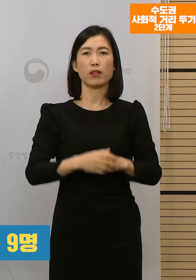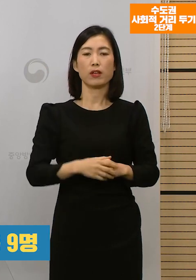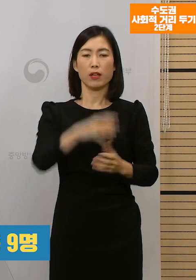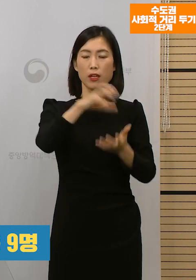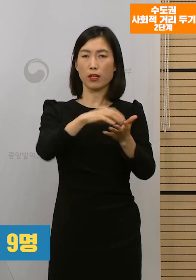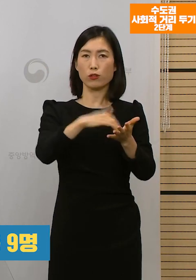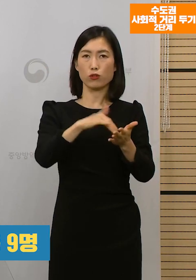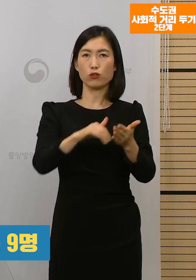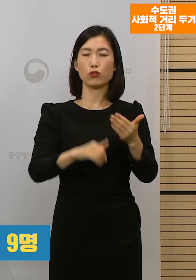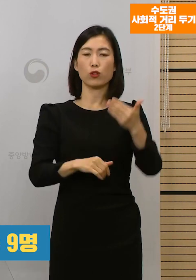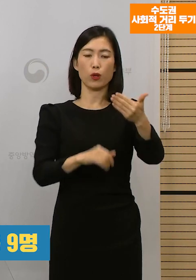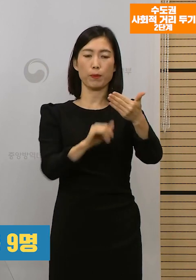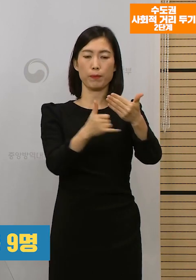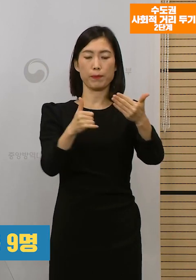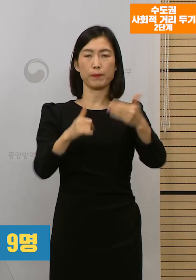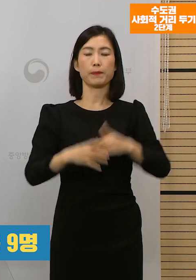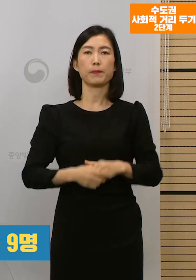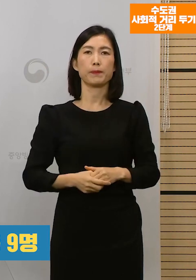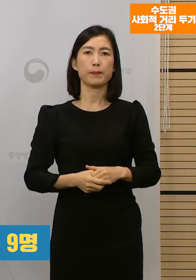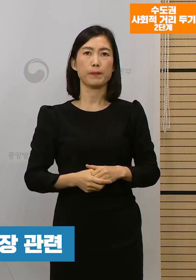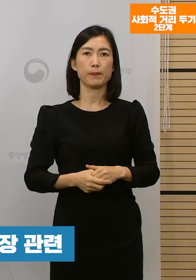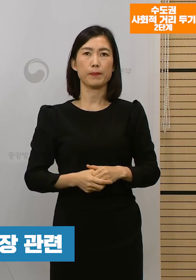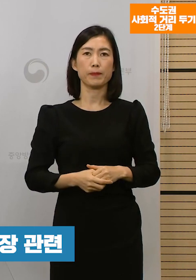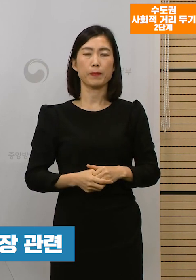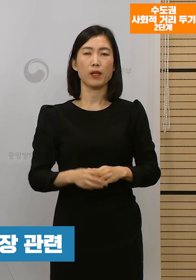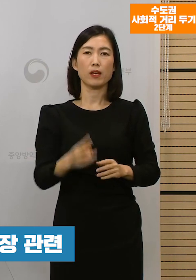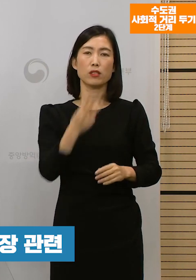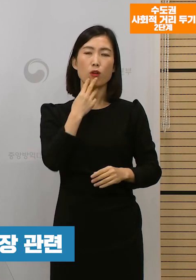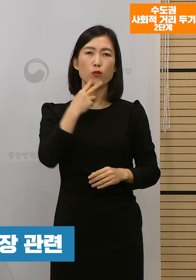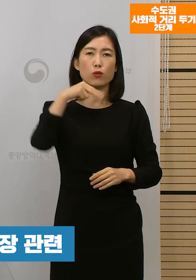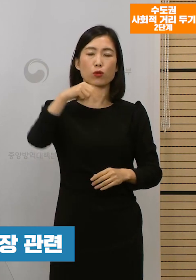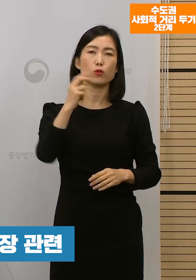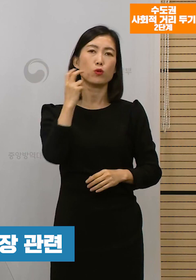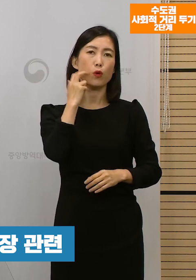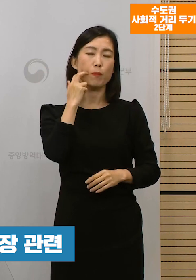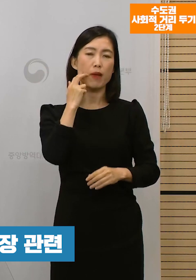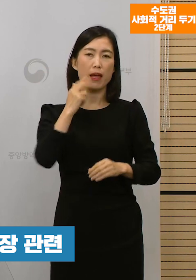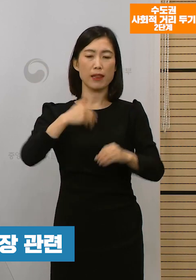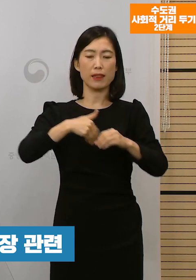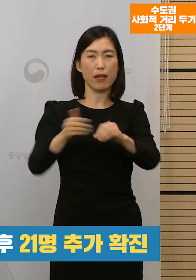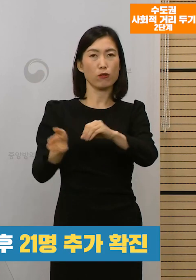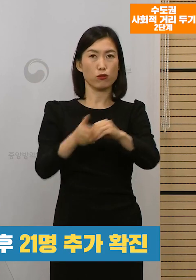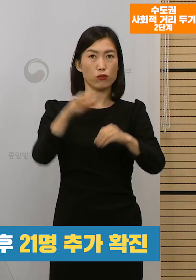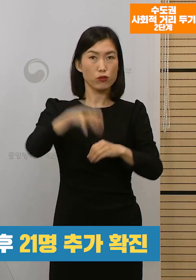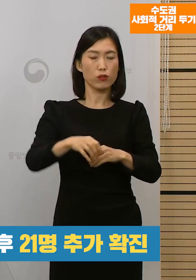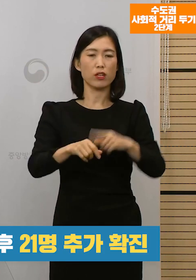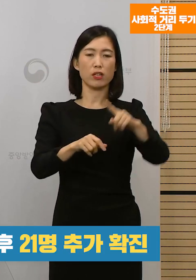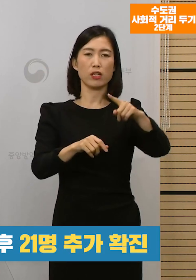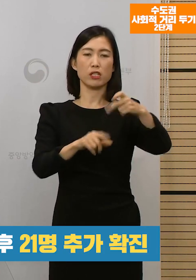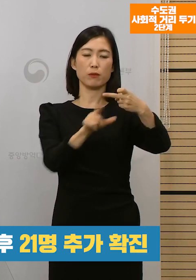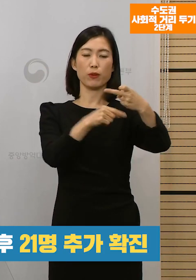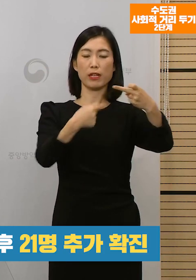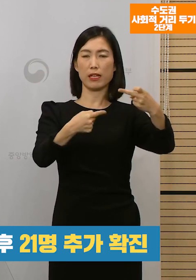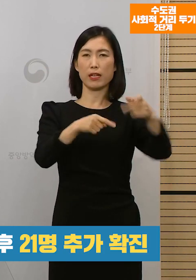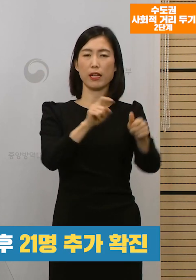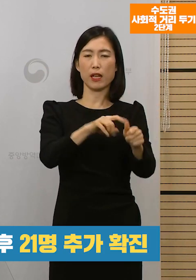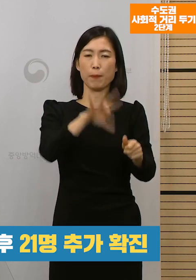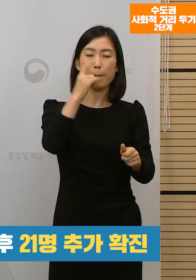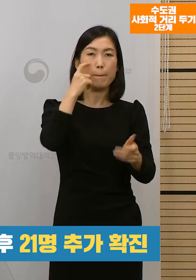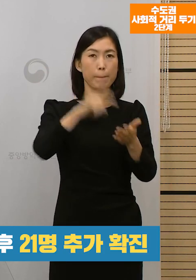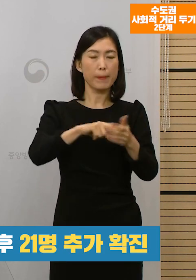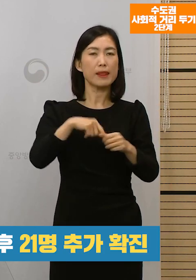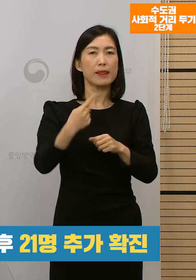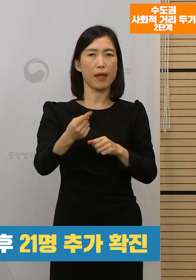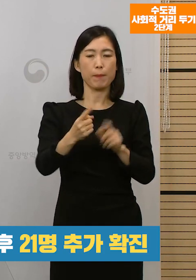그래서 누적 확진자 총 9명입니다. 서울 송파구 탁구장과 관련하여 11월 1일 첫 확진자 발생